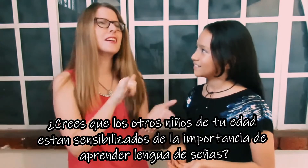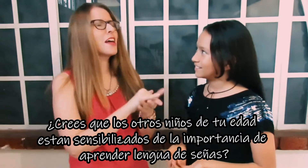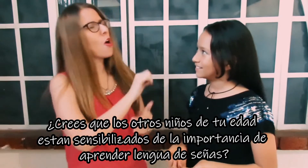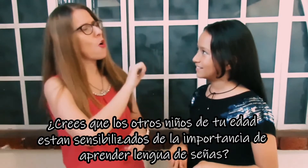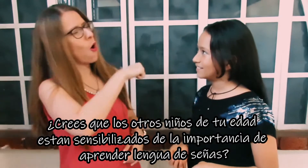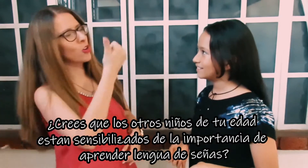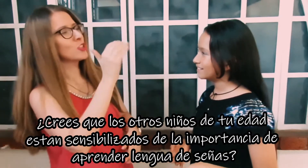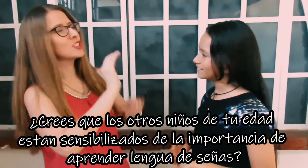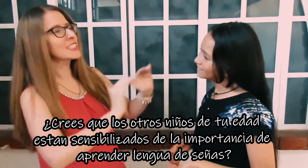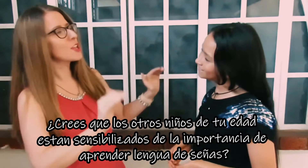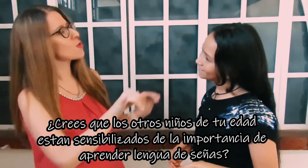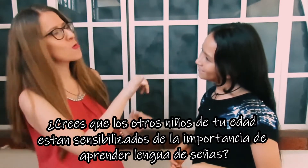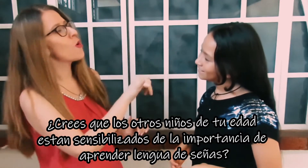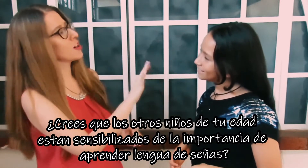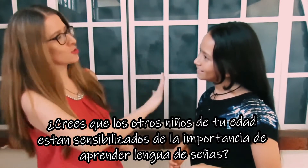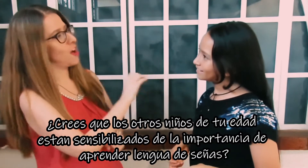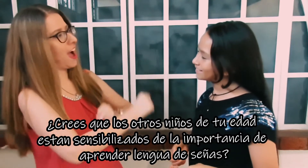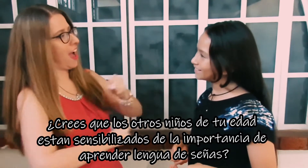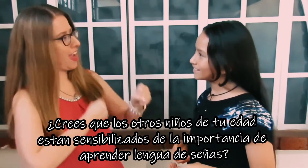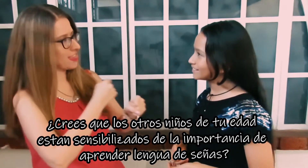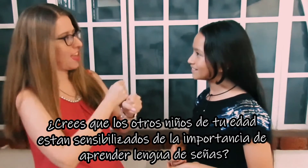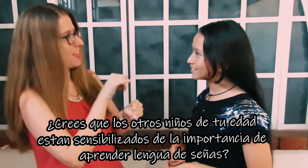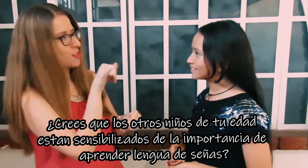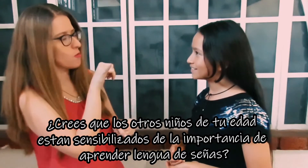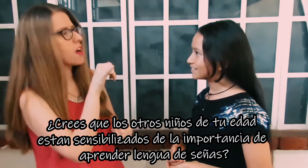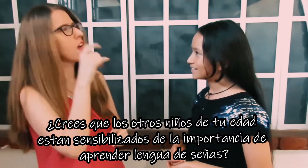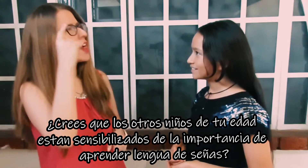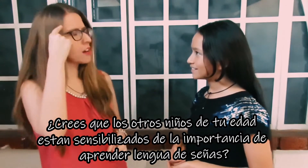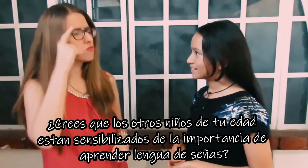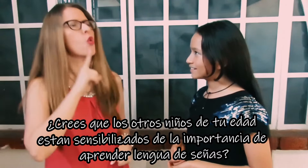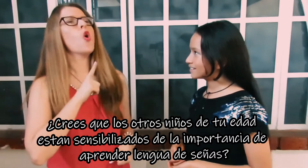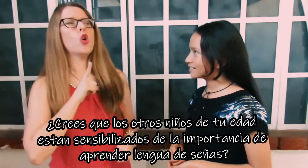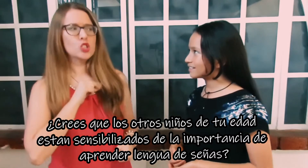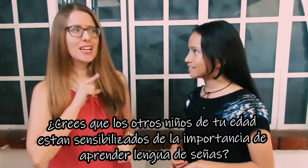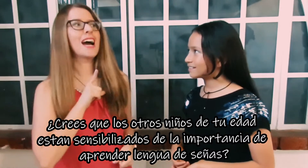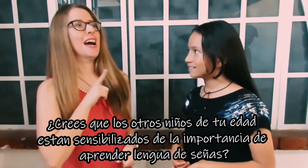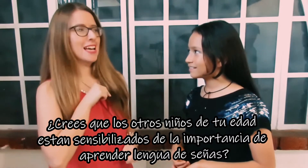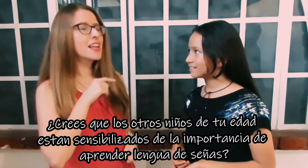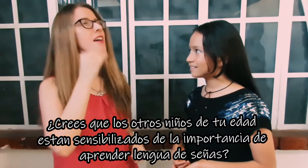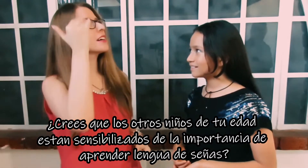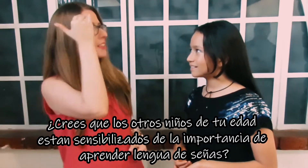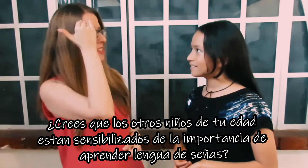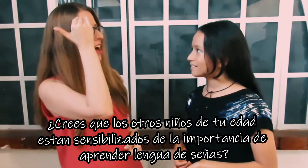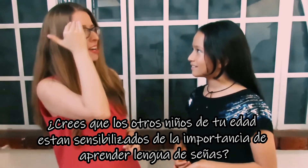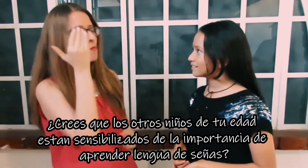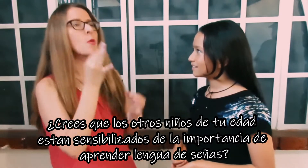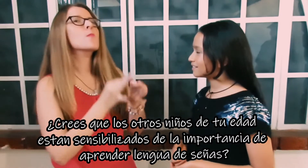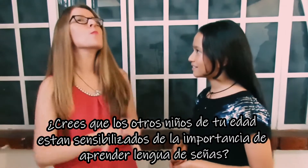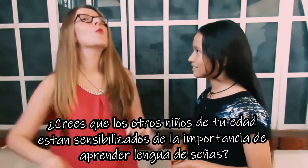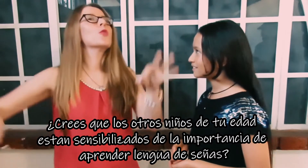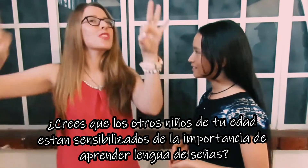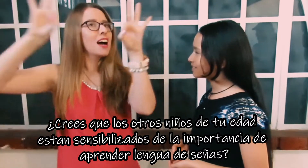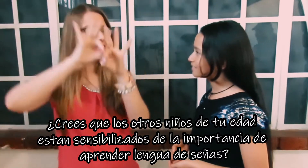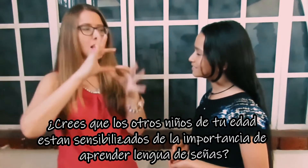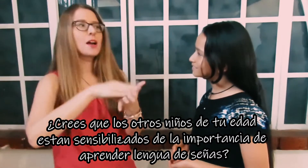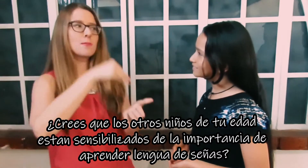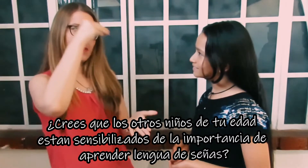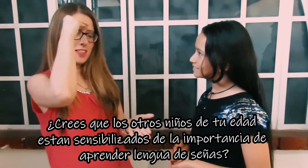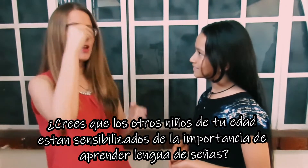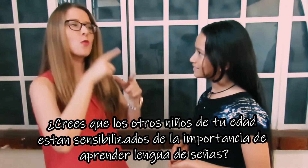¿Tú crees que otros niños iguales a ti, de tu misma edad, tienen conciencia acerca de la importancia